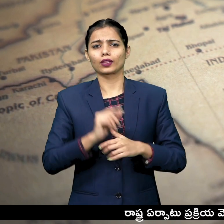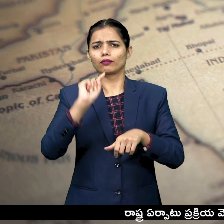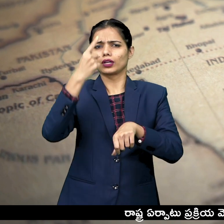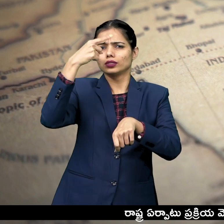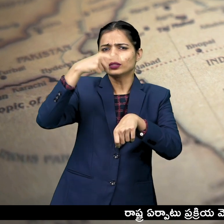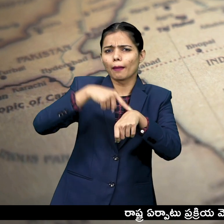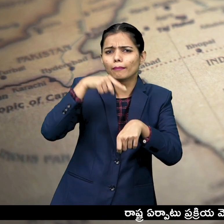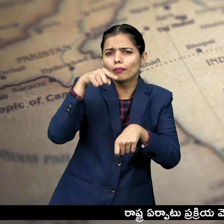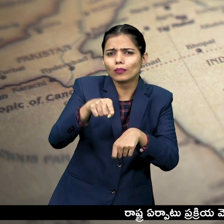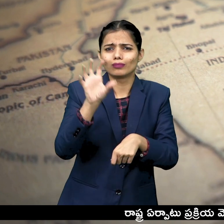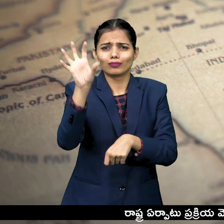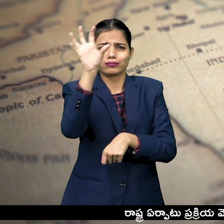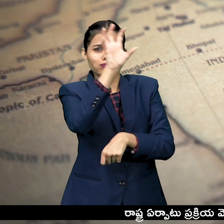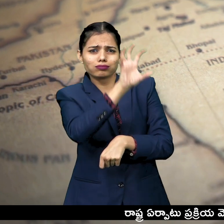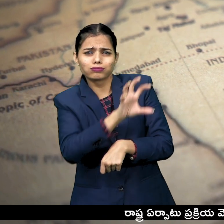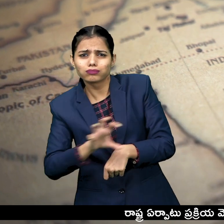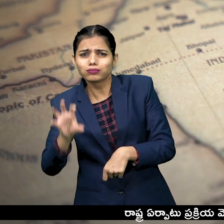రాష్ట్ర ఏర్పాటు ప్రక్రియ మొదటి దశ